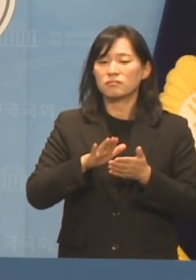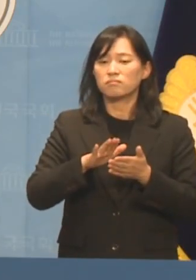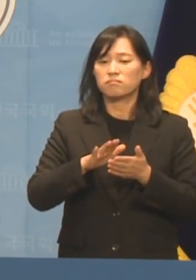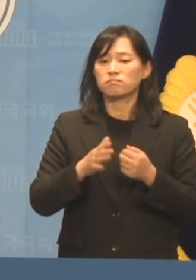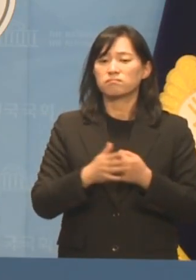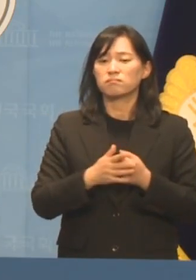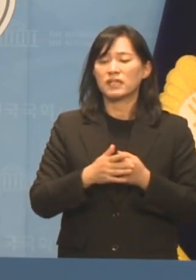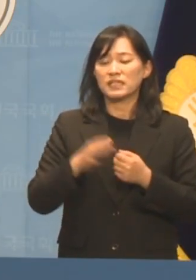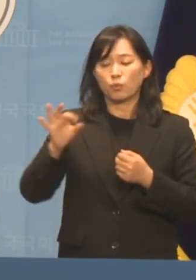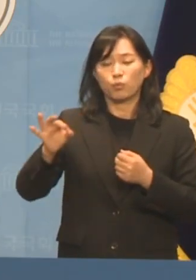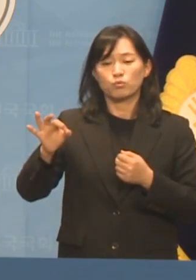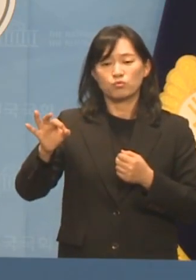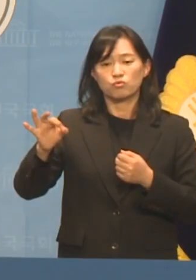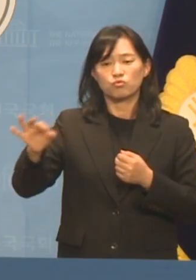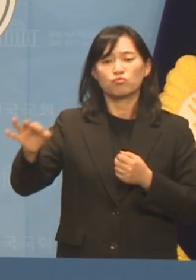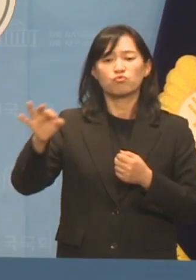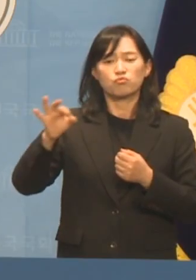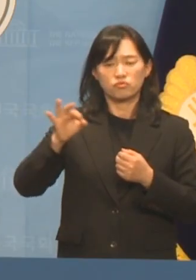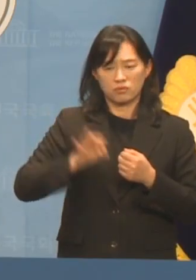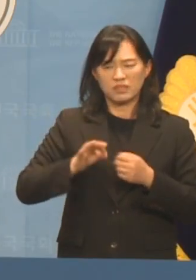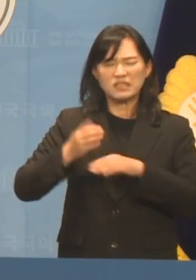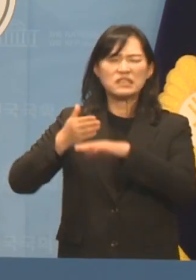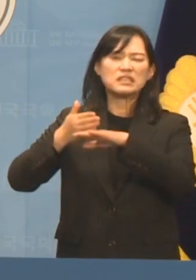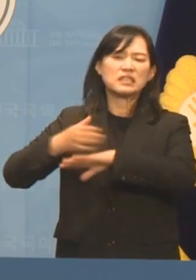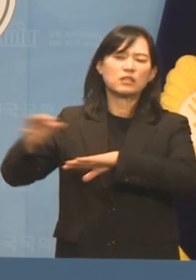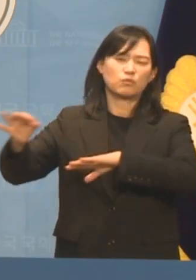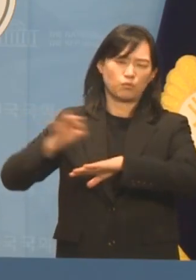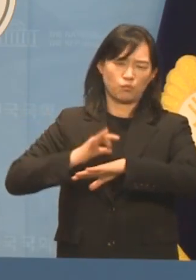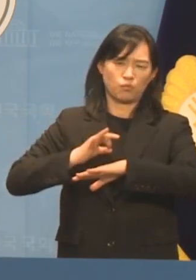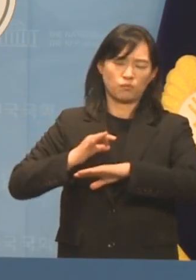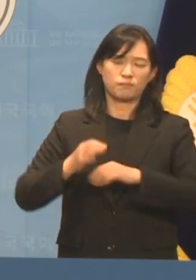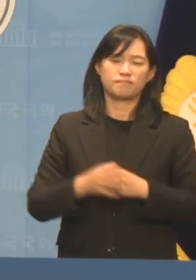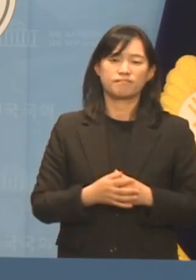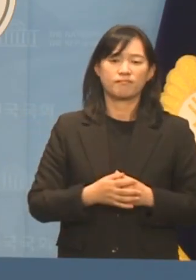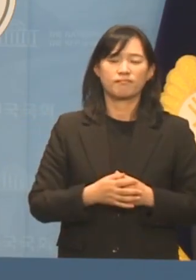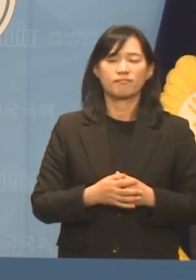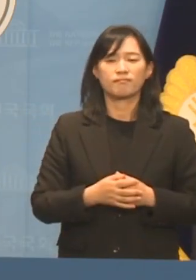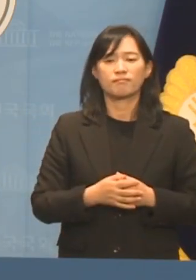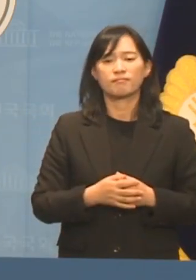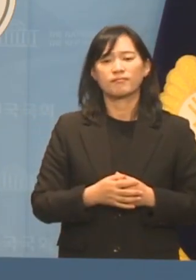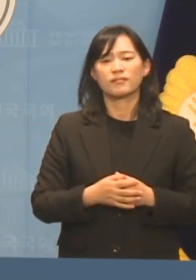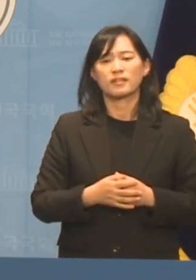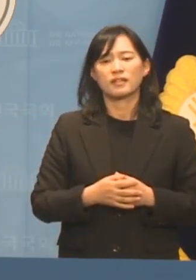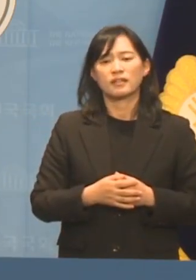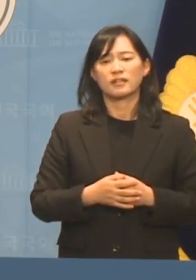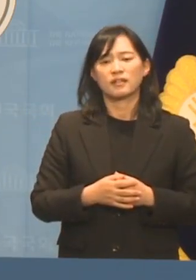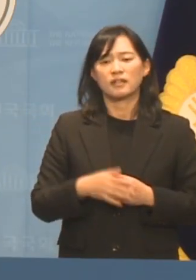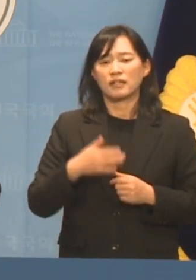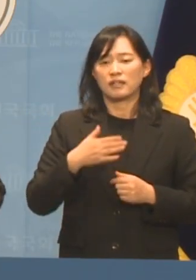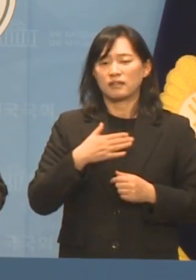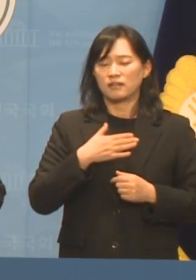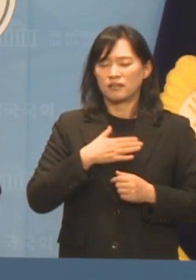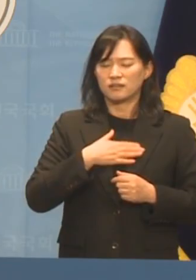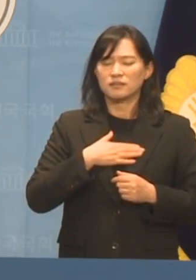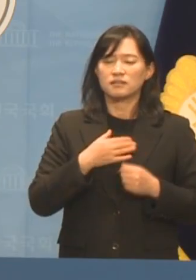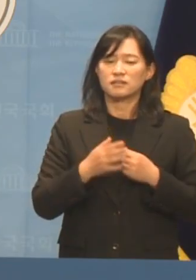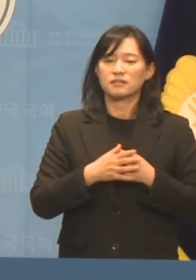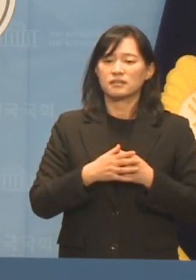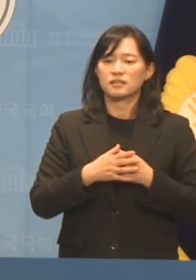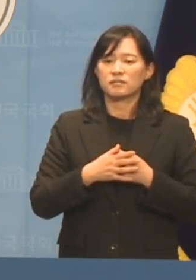정산금을 늦춰서 지급을 하고 있는 겁니다. 저는 이 입점업체 부분이라도